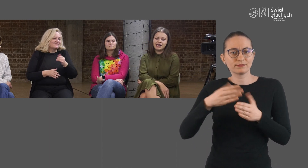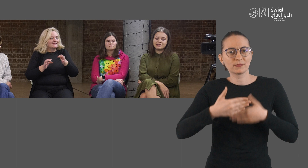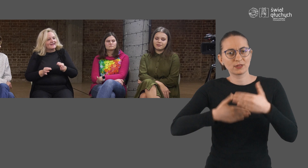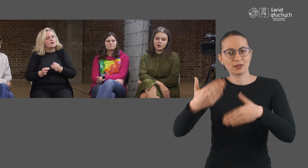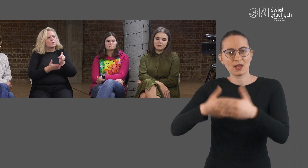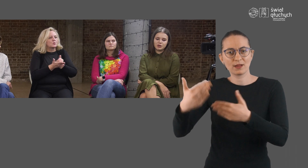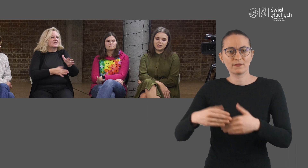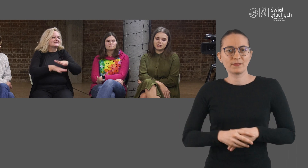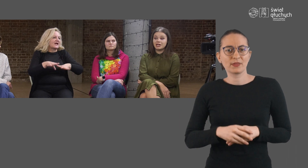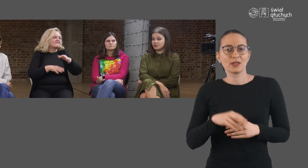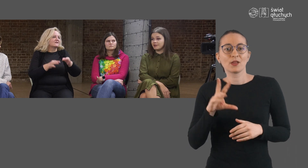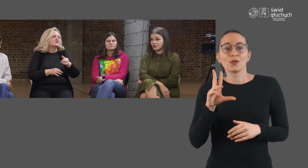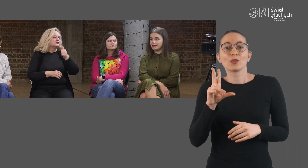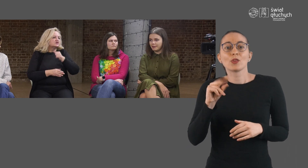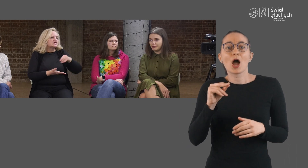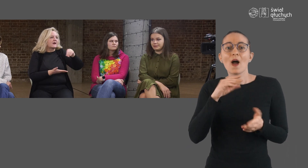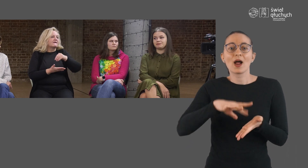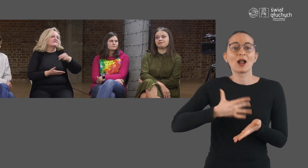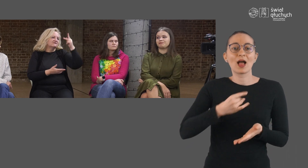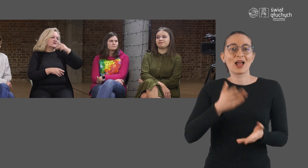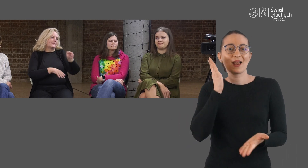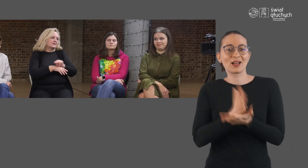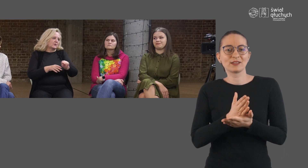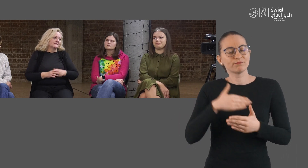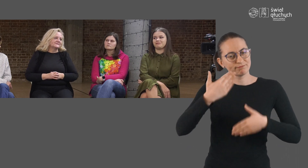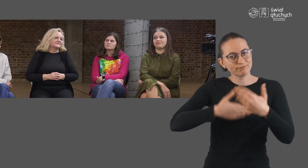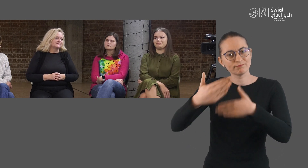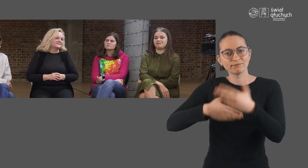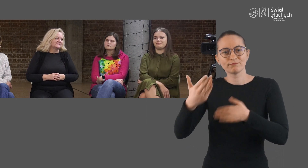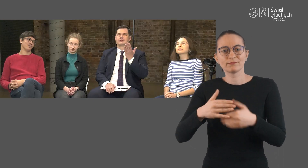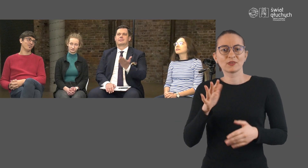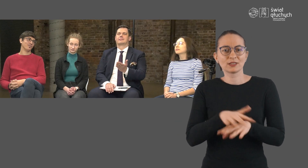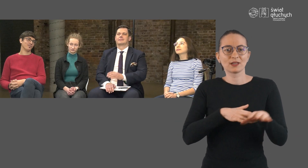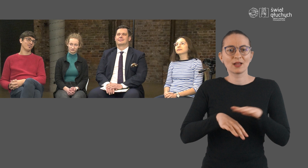kursie zawodowym zielarza i fitoterapeuty.